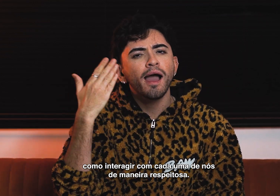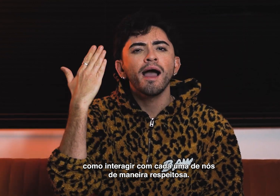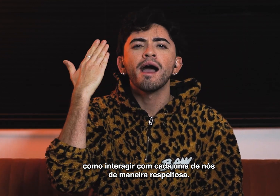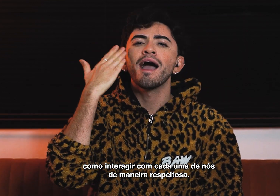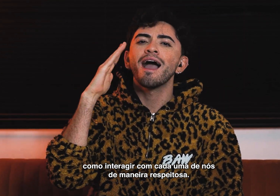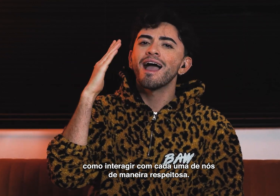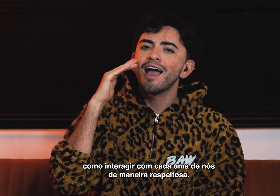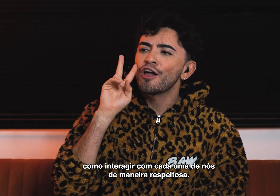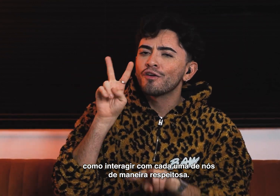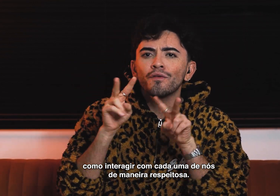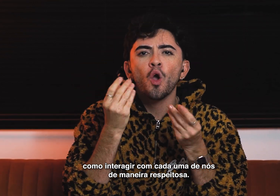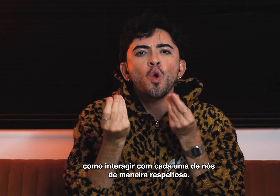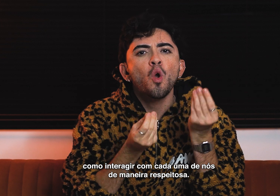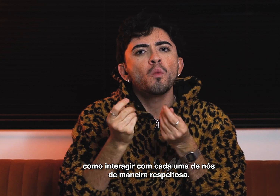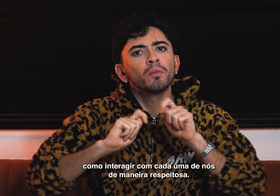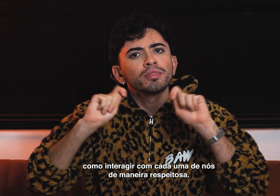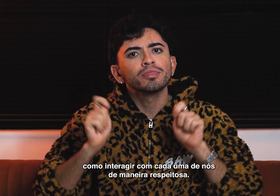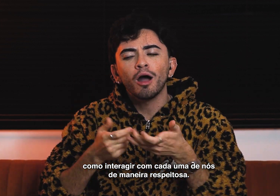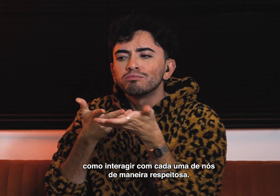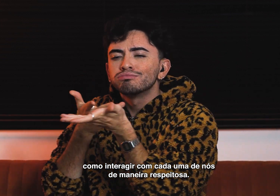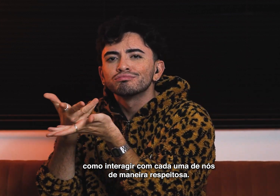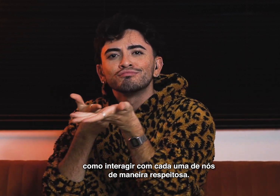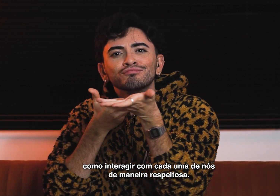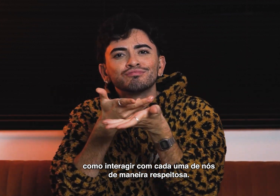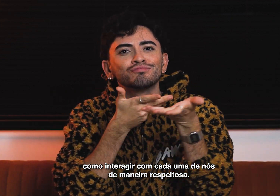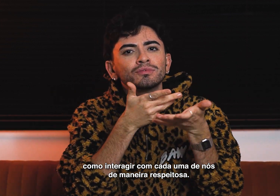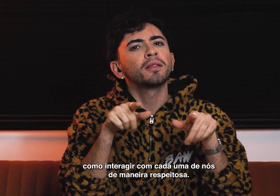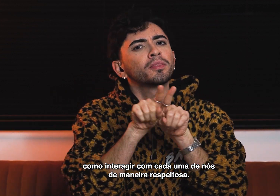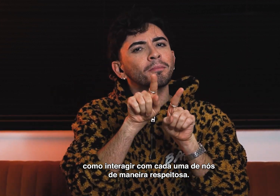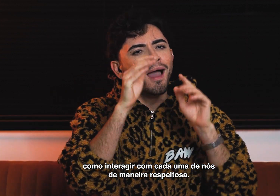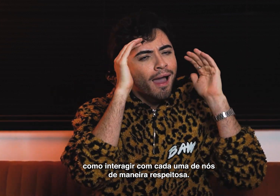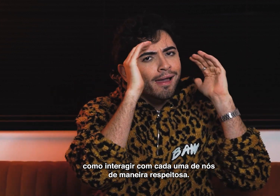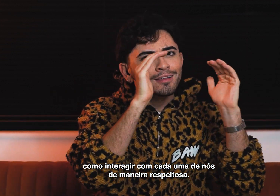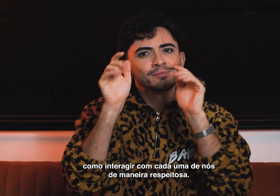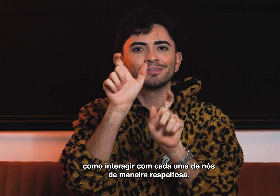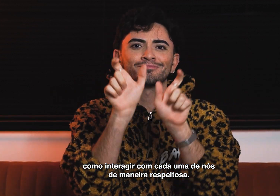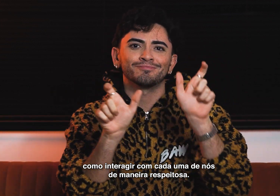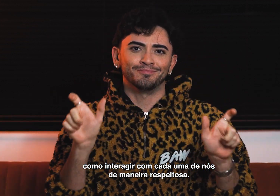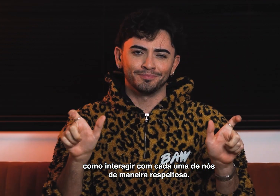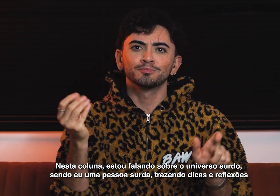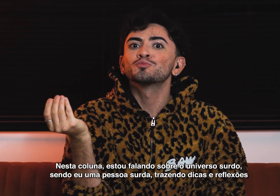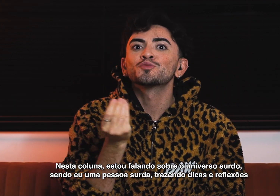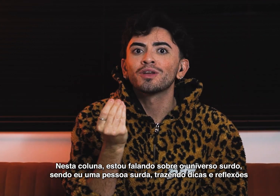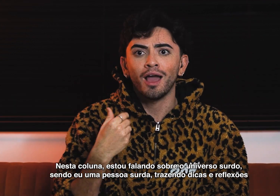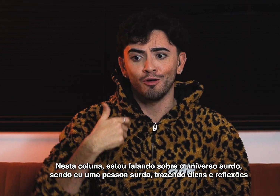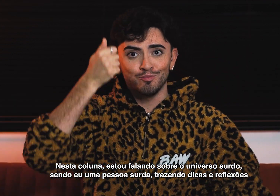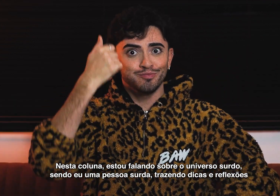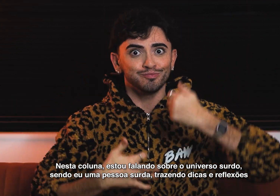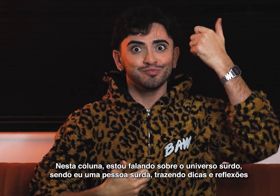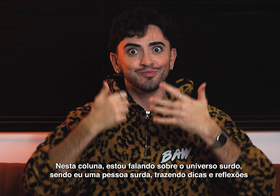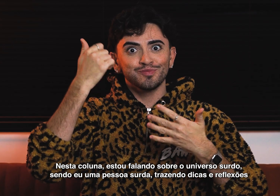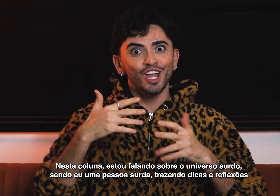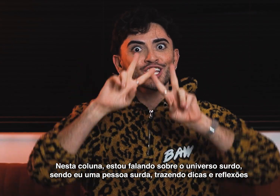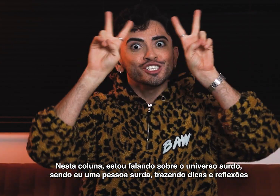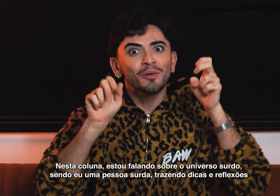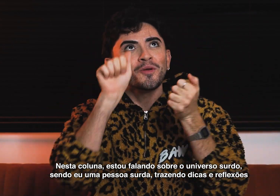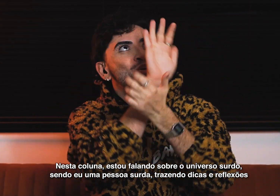interagir com cada uma de nós de maneira respeitosa. Nesta coluna, estou falando sobre o